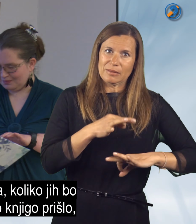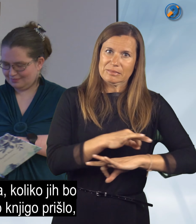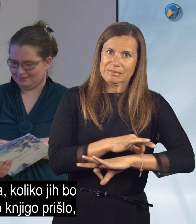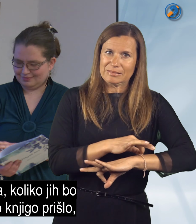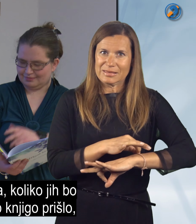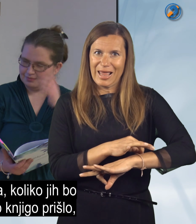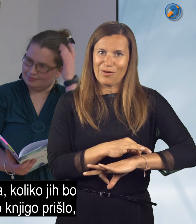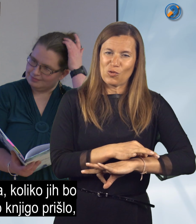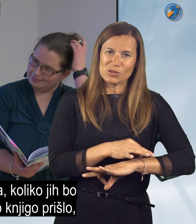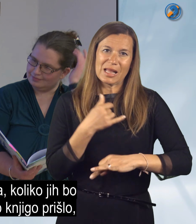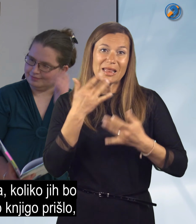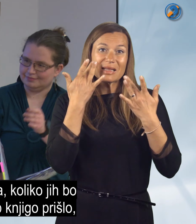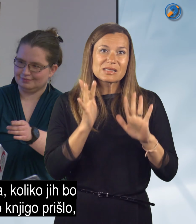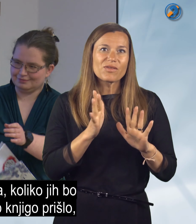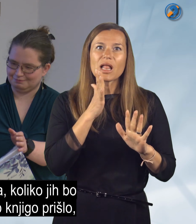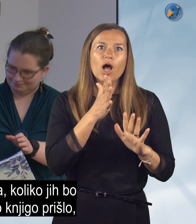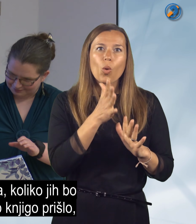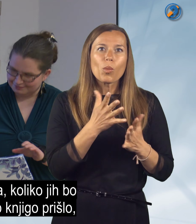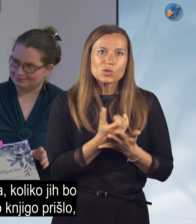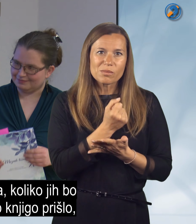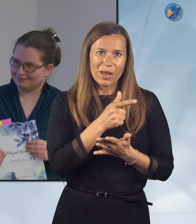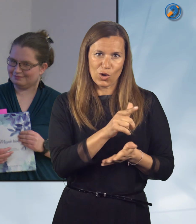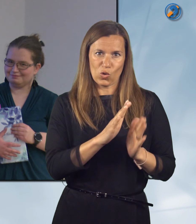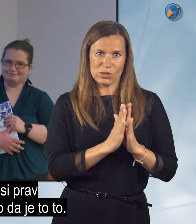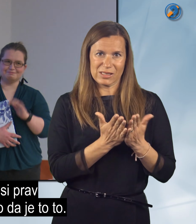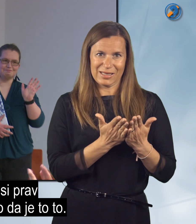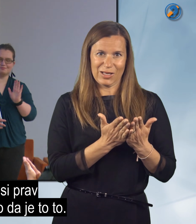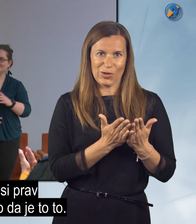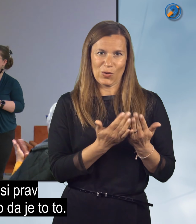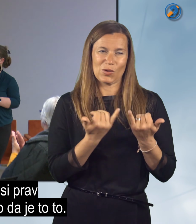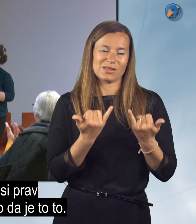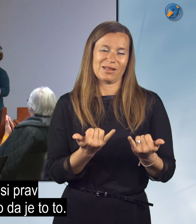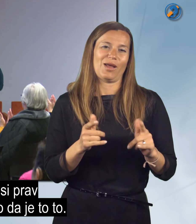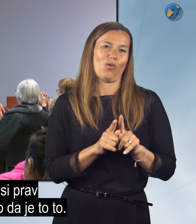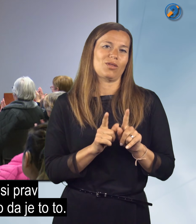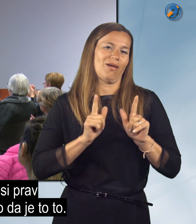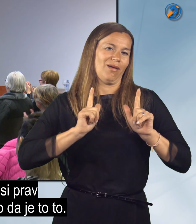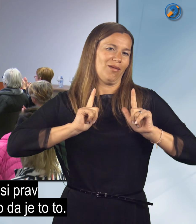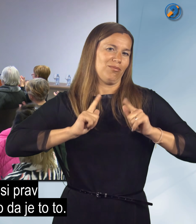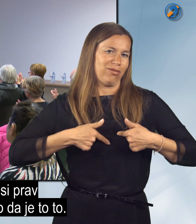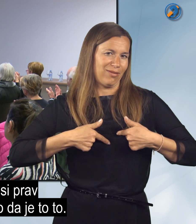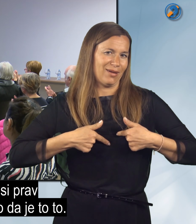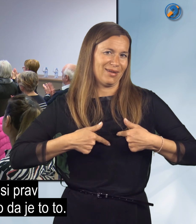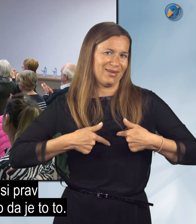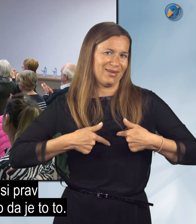bo pravzaprav s to knjigo se izšlo. Torej, zdaj se mi je pravzaprav kar vdahnilo, tako da je